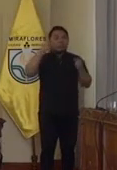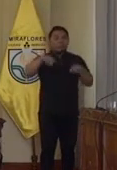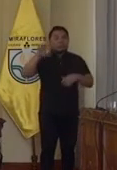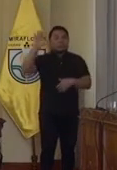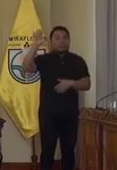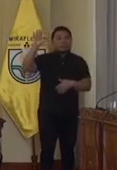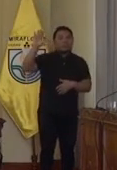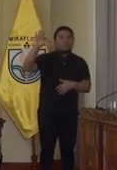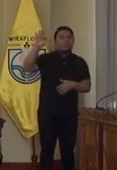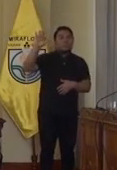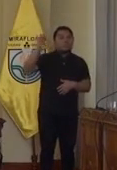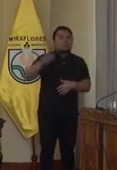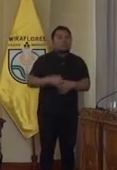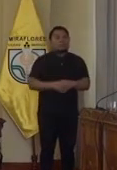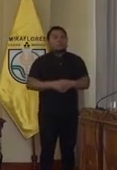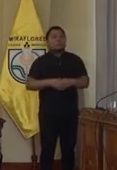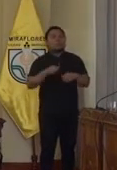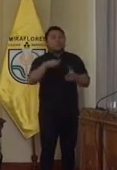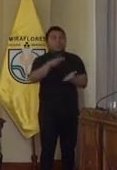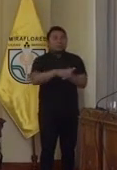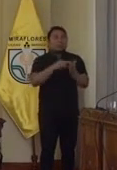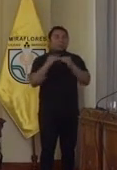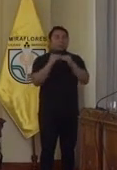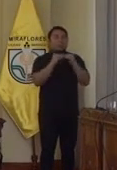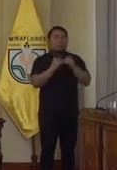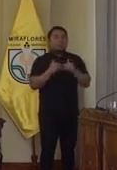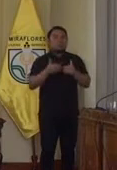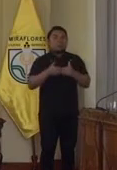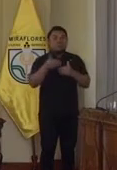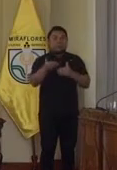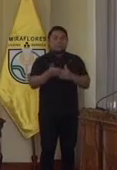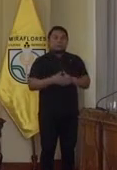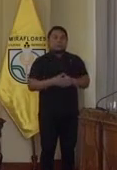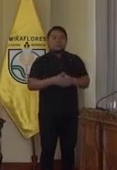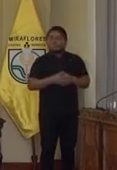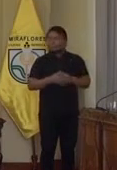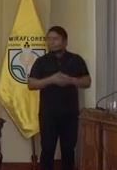acuerdo, sírvanse a levantar la mano. Aprobado por unanimidad, pase a la orden del día.